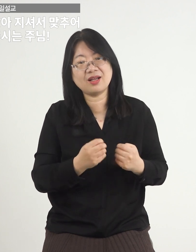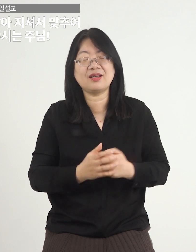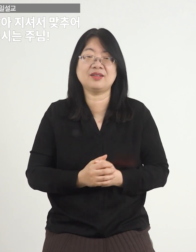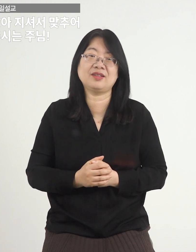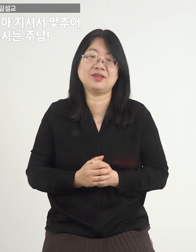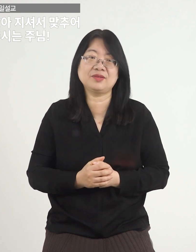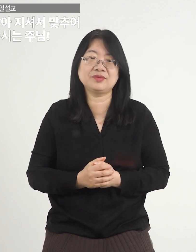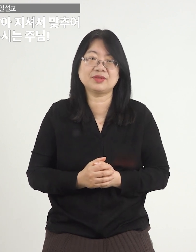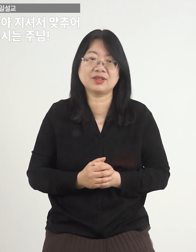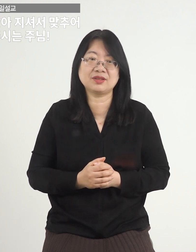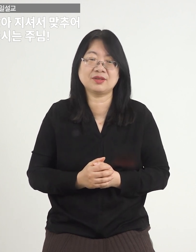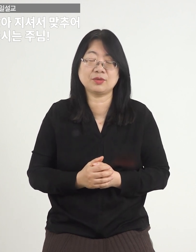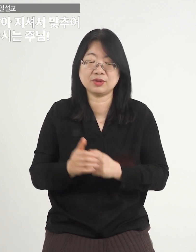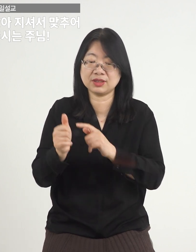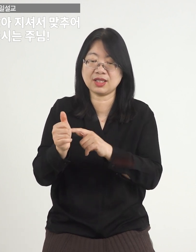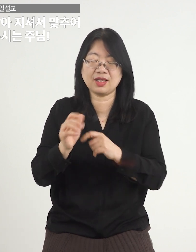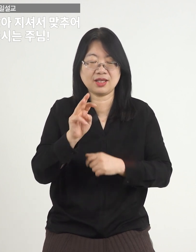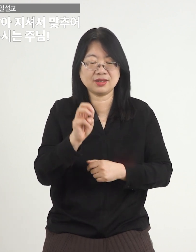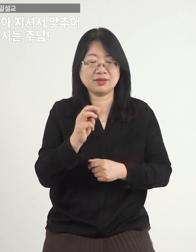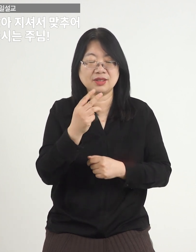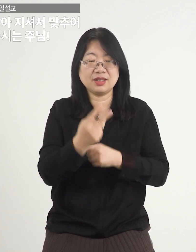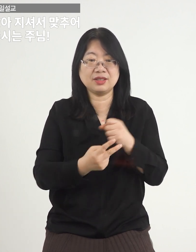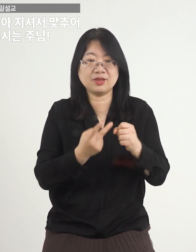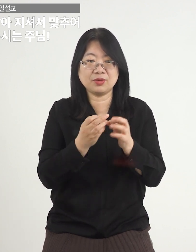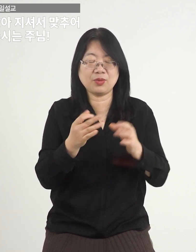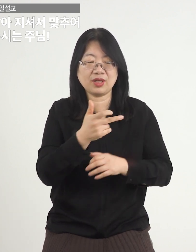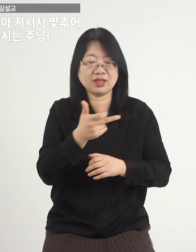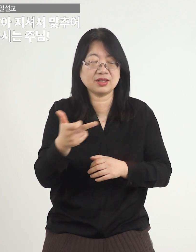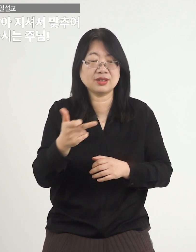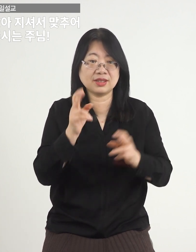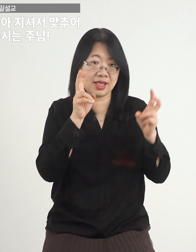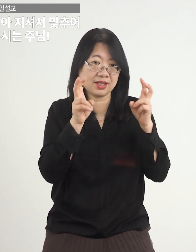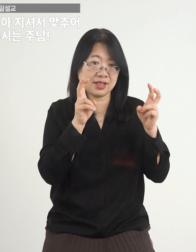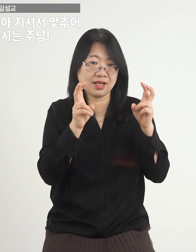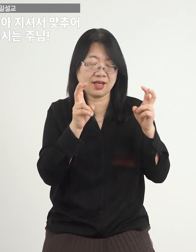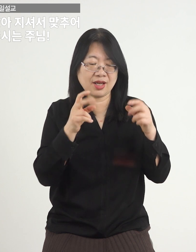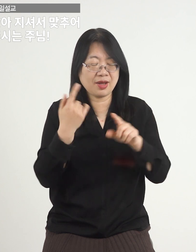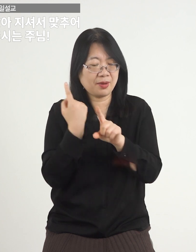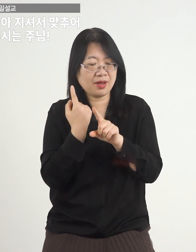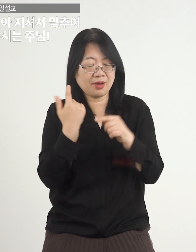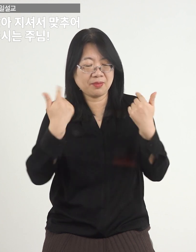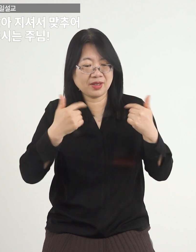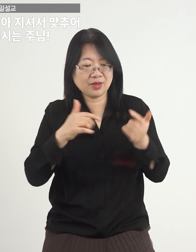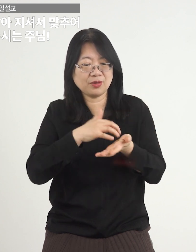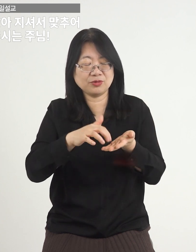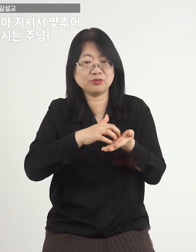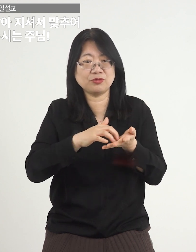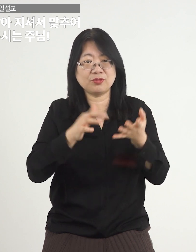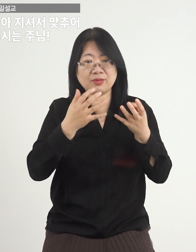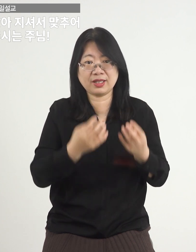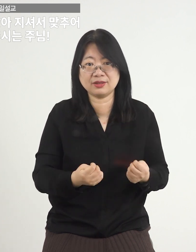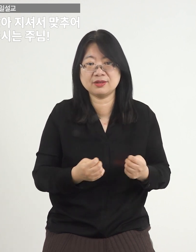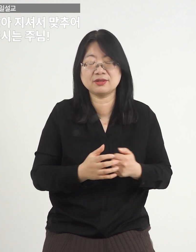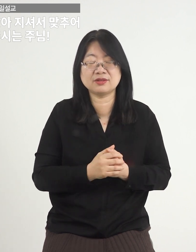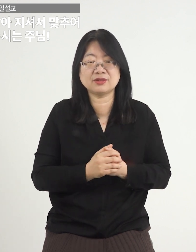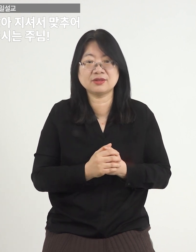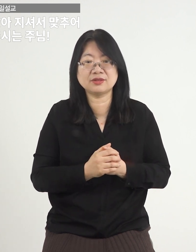이분이 32년을 그 큰 회사에서 매년 수백 명의